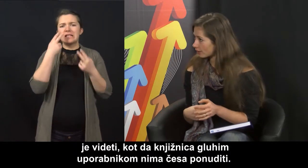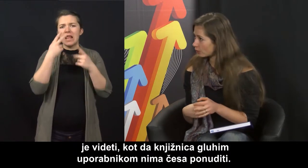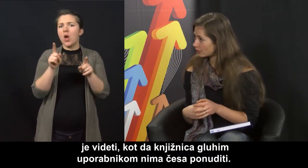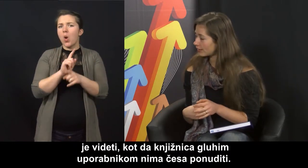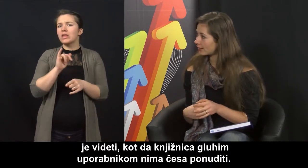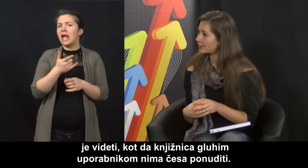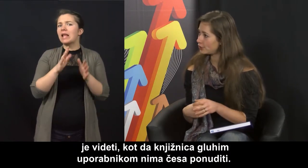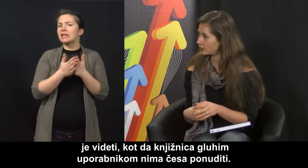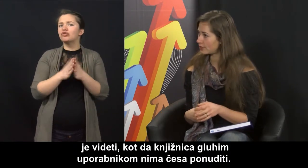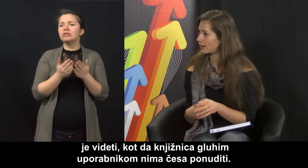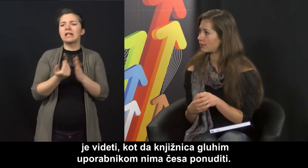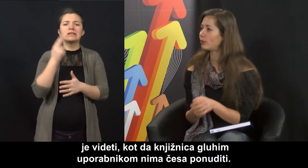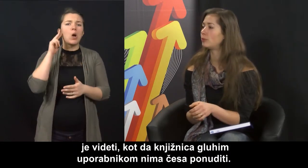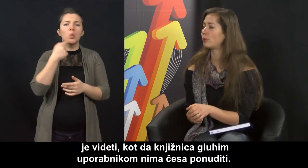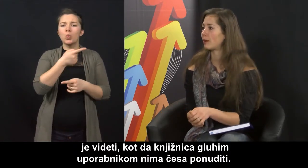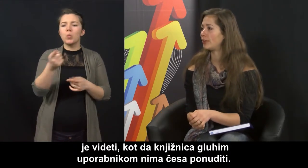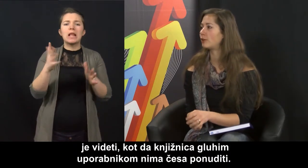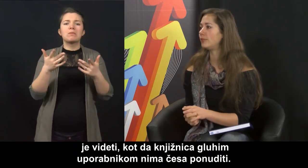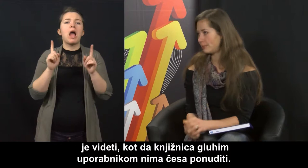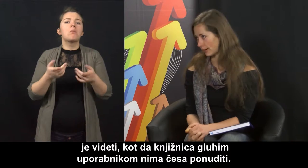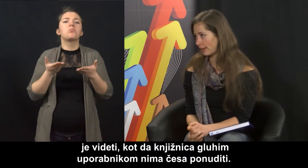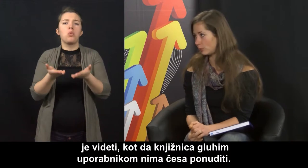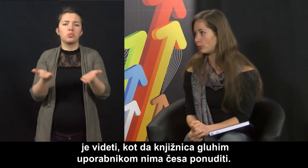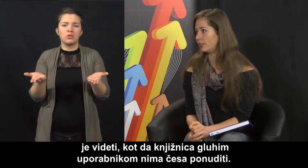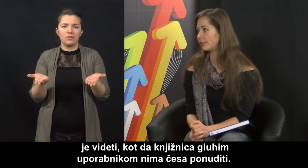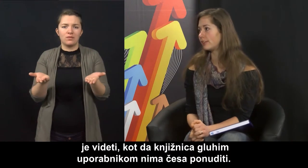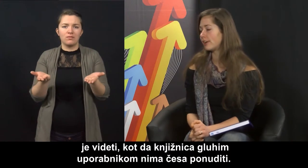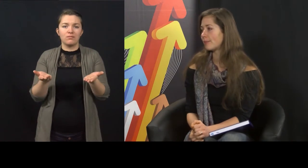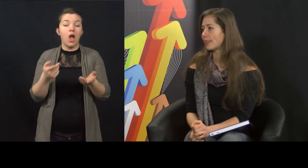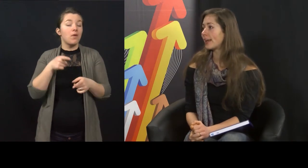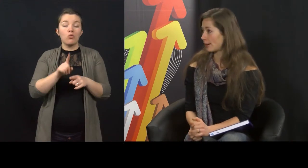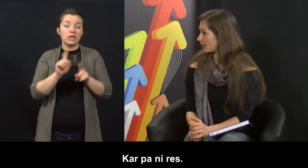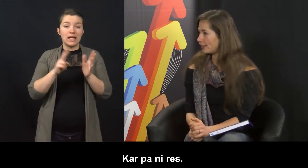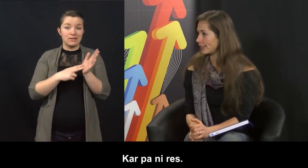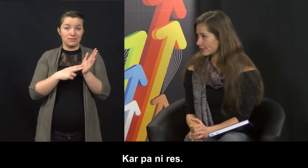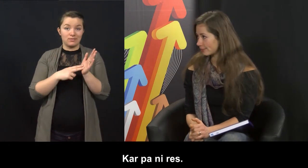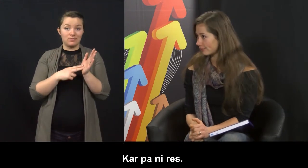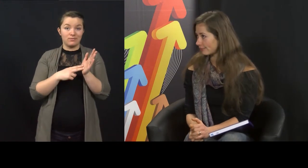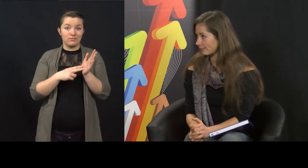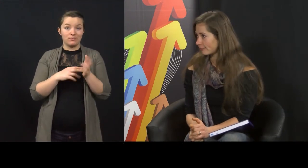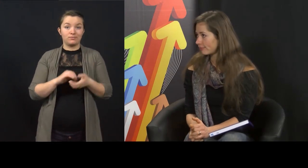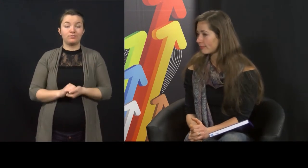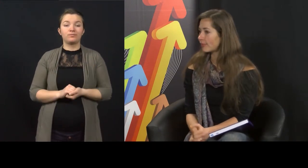zgleda, kot da knjižnica gluhim uporabnikom nima kaj ponuditi. Kar pa ni res.